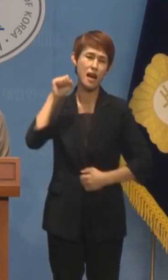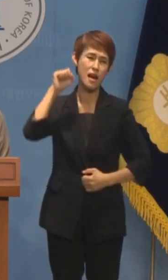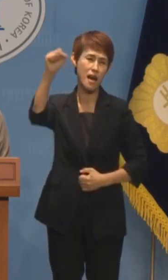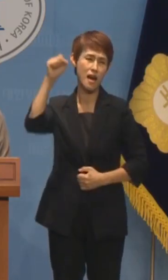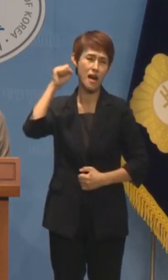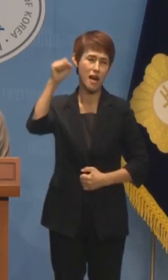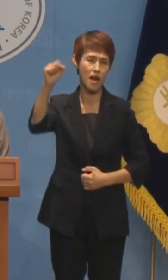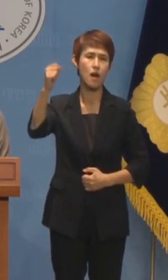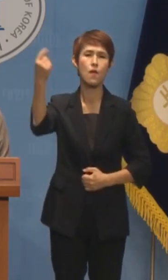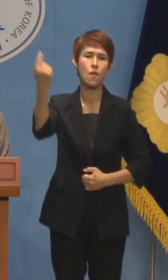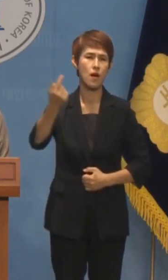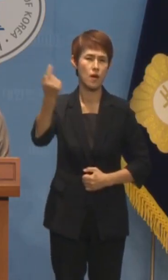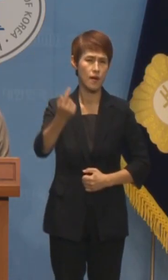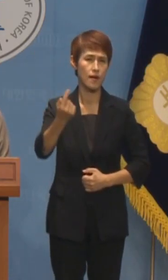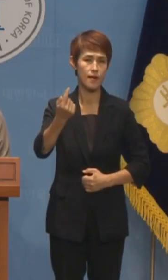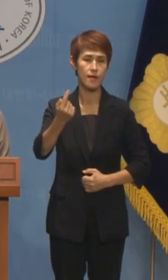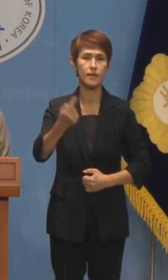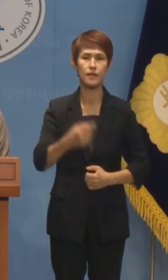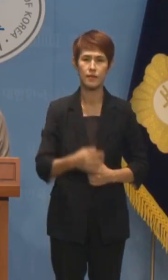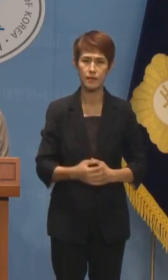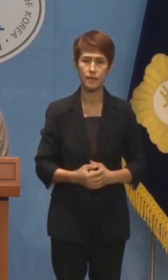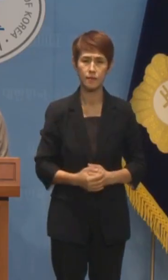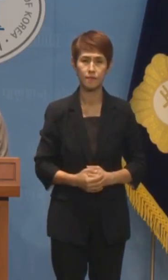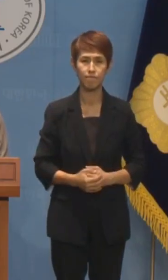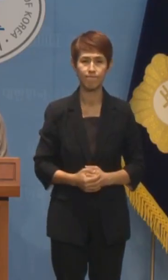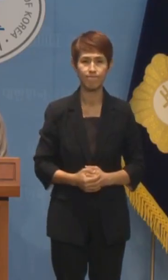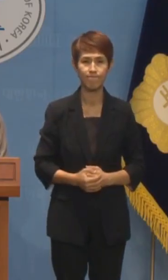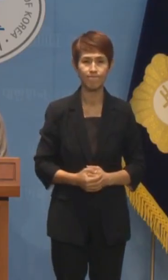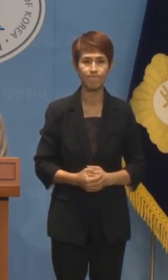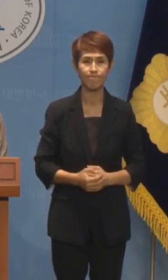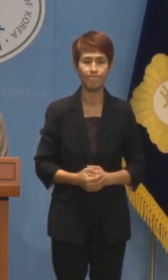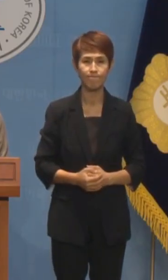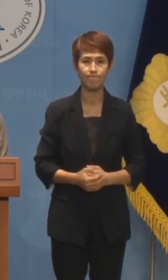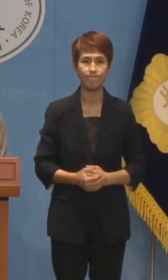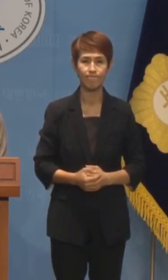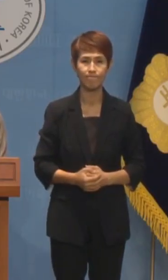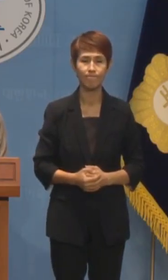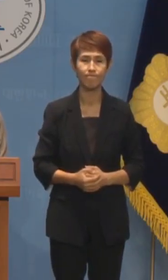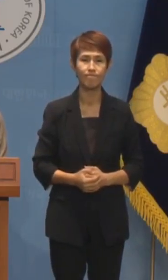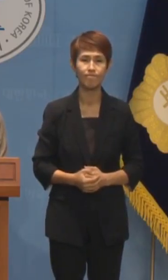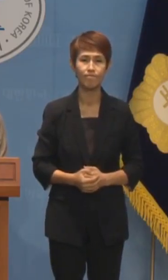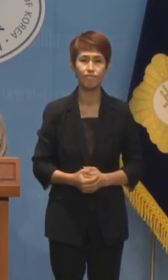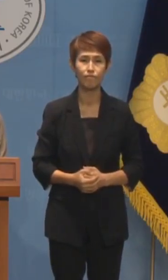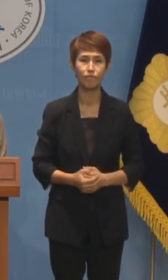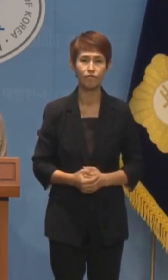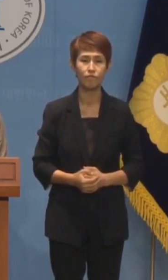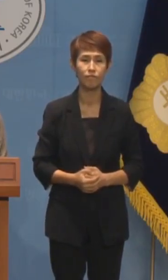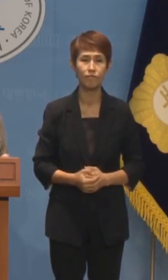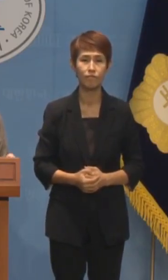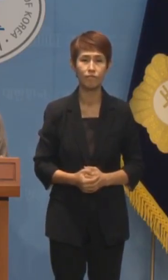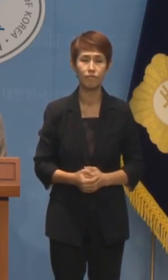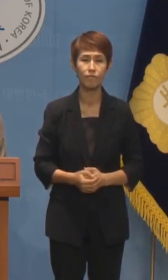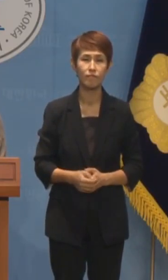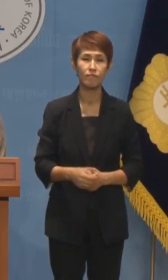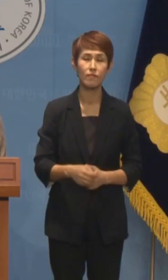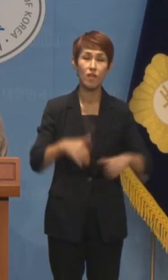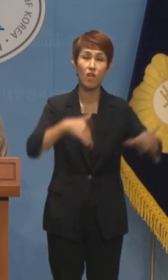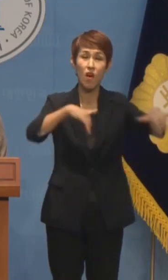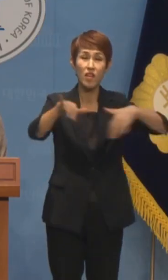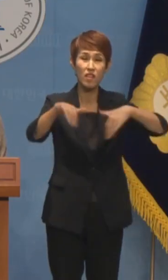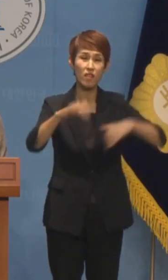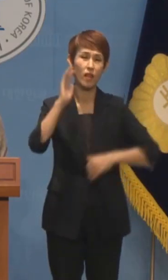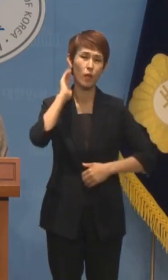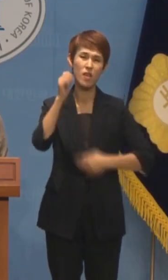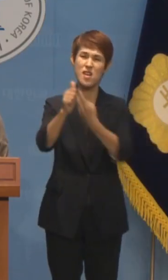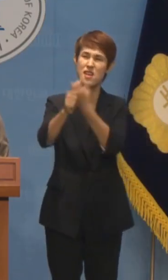날이 임박했음을 알아야 합니다. 마지막만 다시 읽겠습니다. 선선해진 날씨 가운데 거리에서